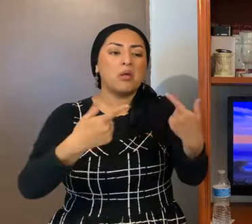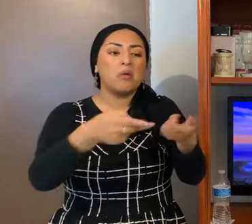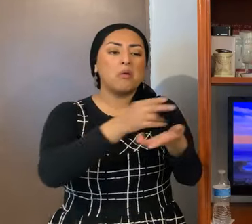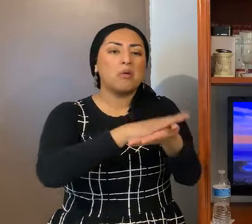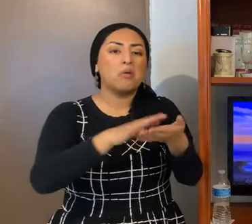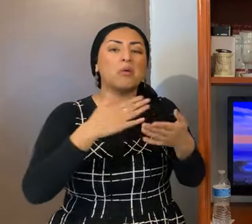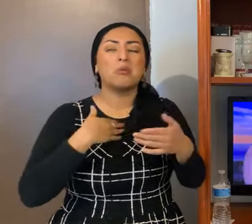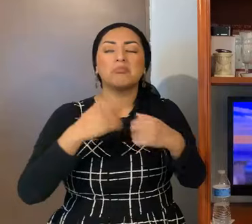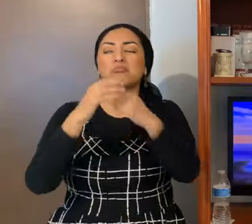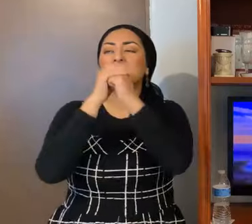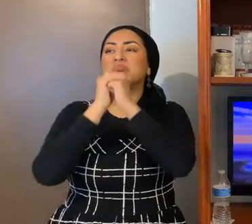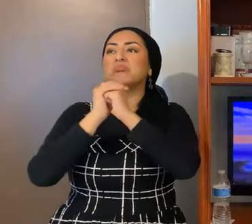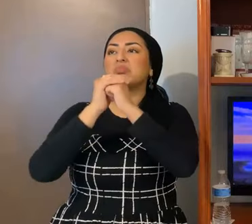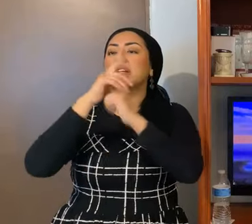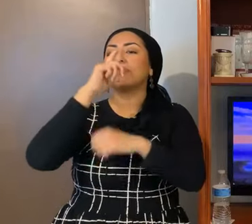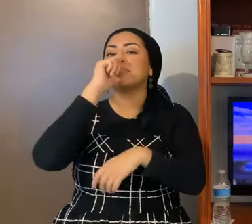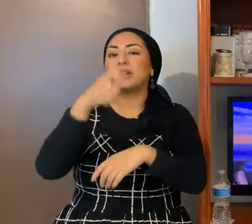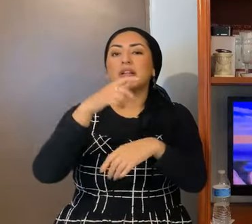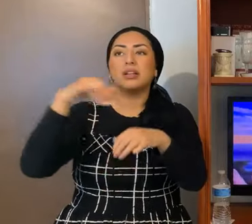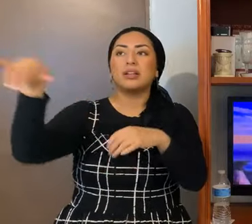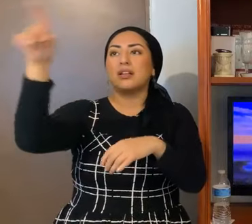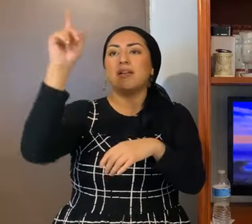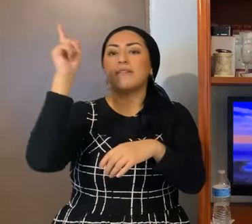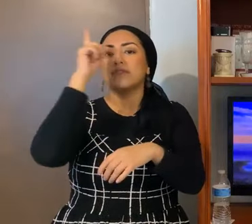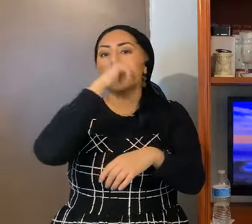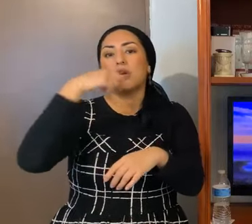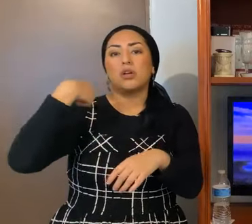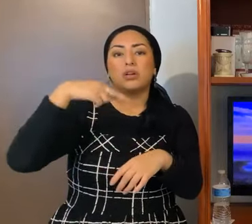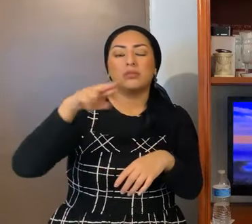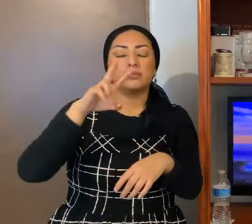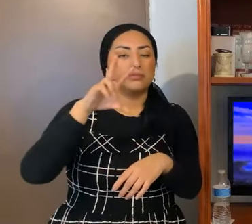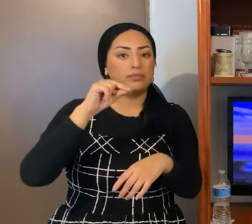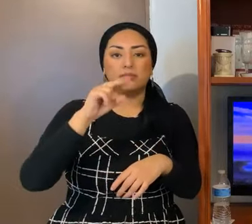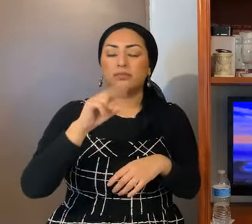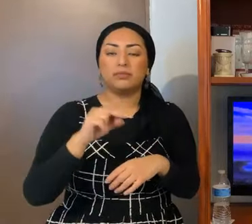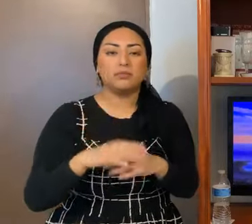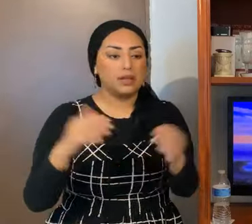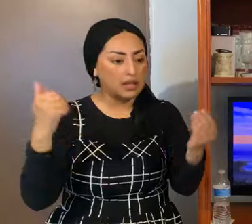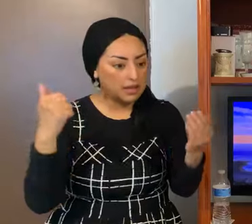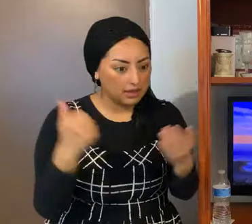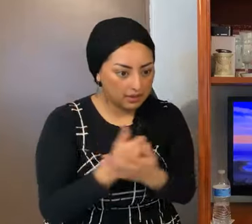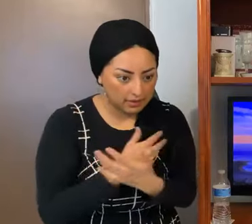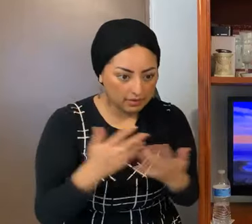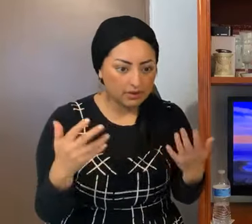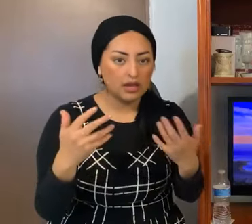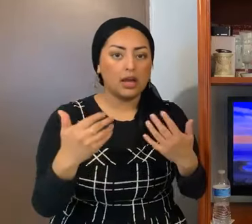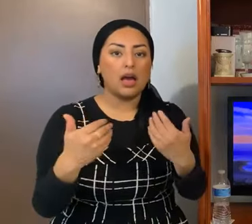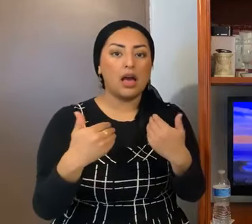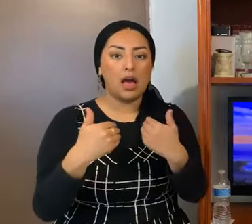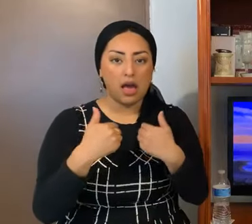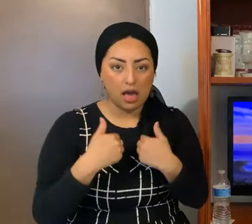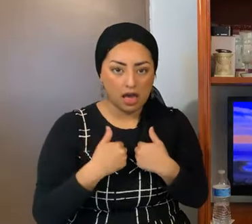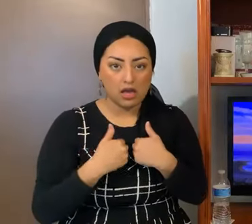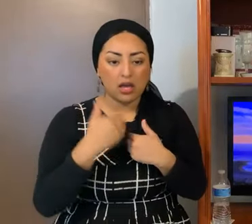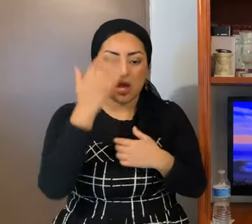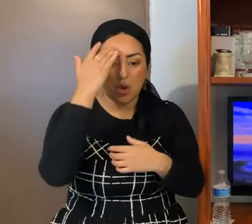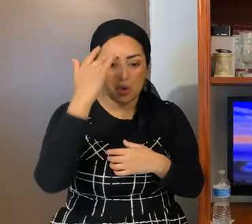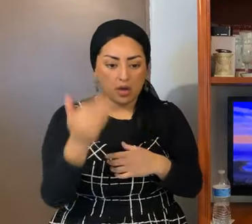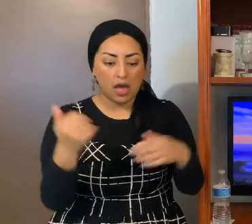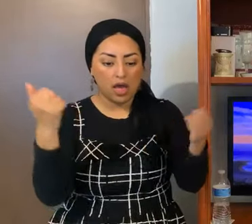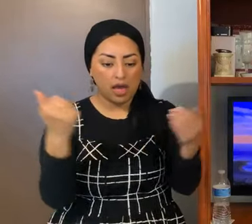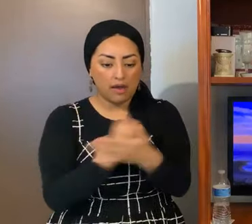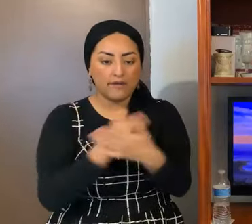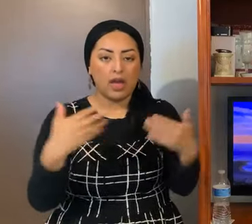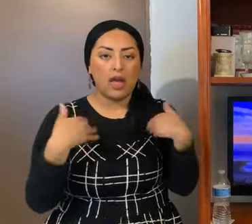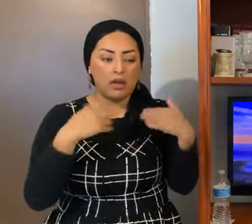hago oración a mi manera, como en las religiones falsas se enseña. No. Todo tiene un porqué y